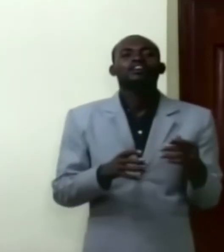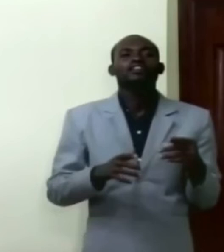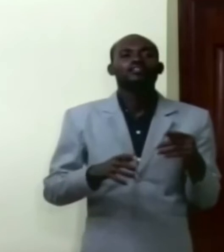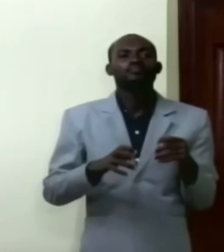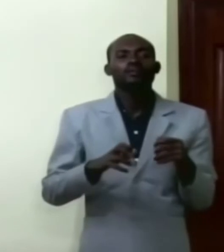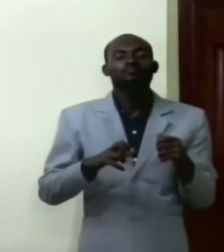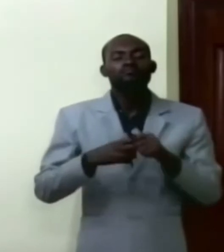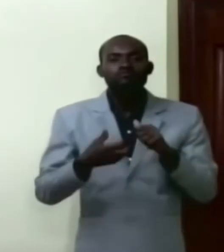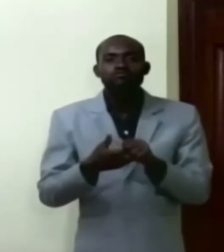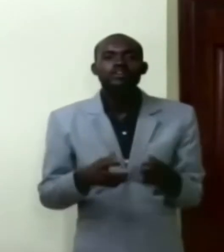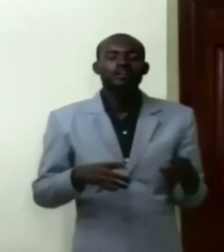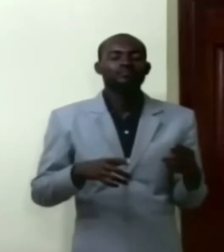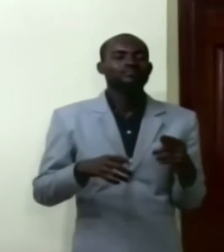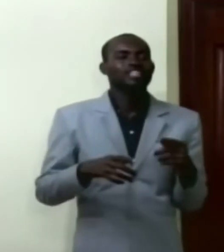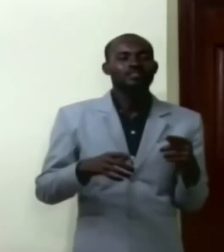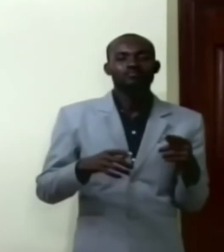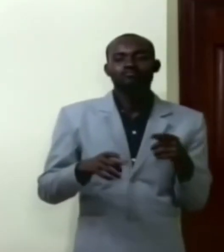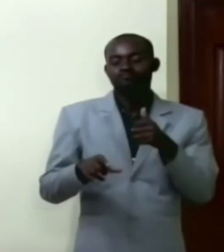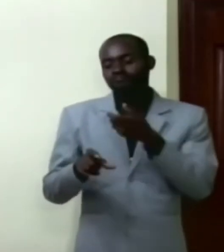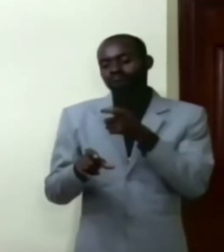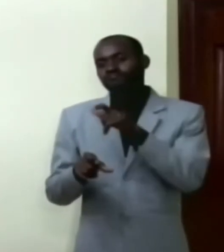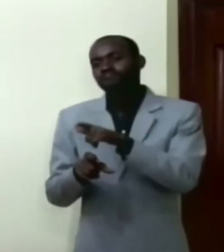gens qui ont attrapé la maladie.